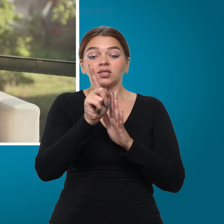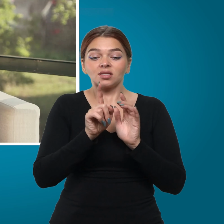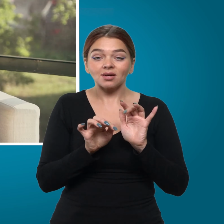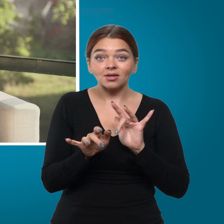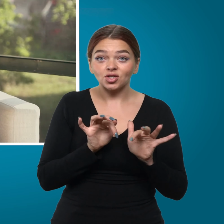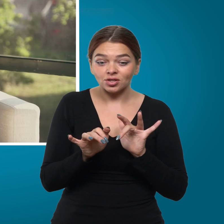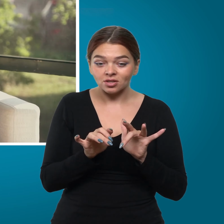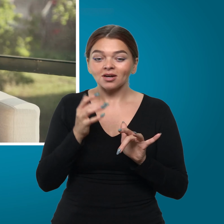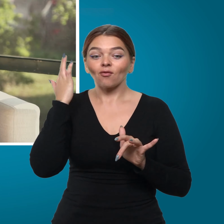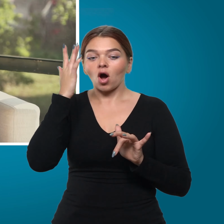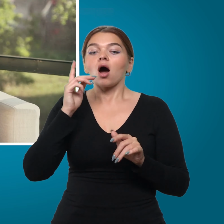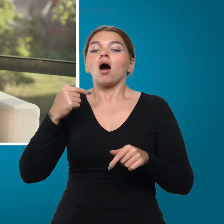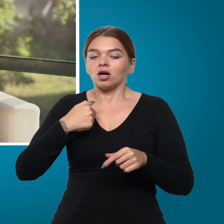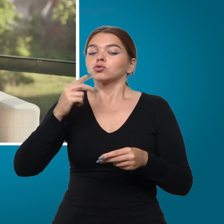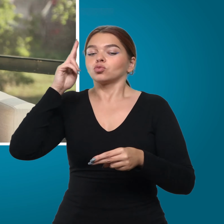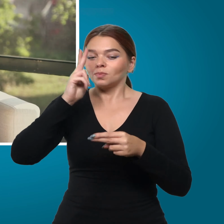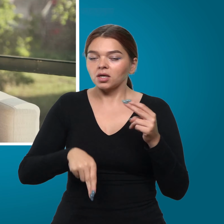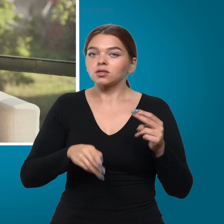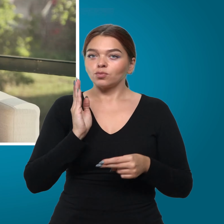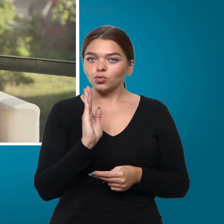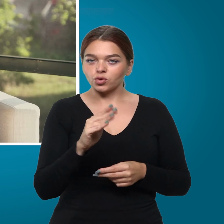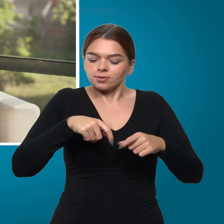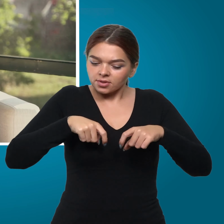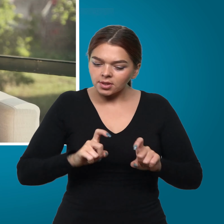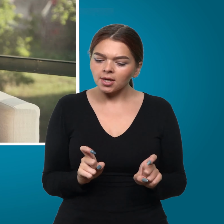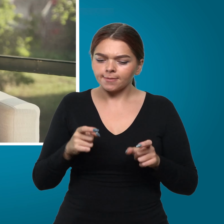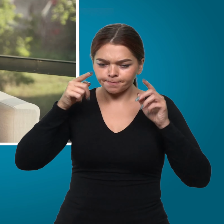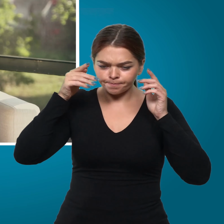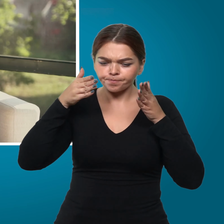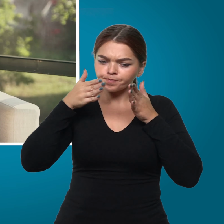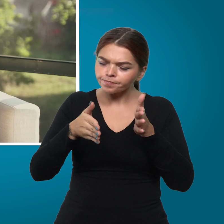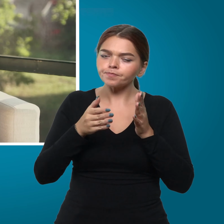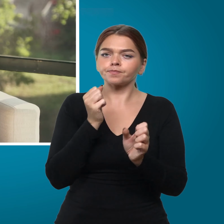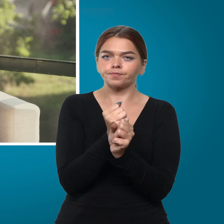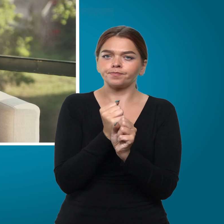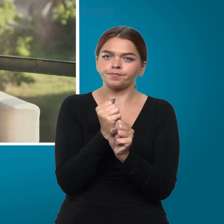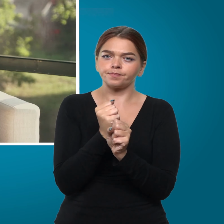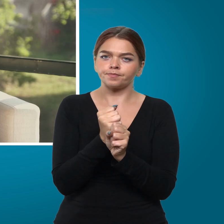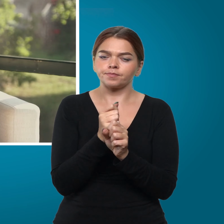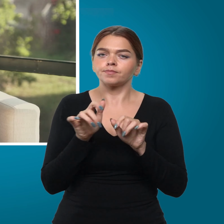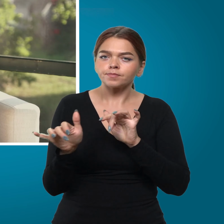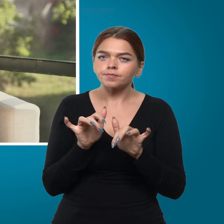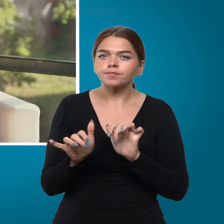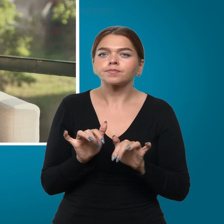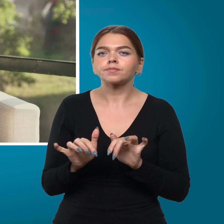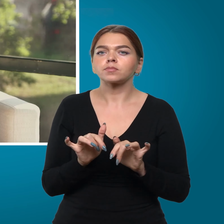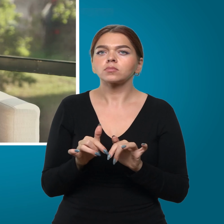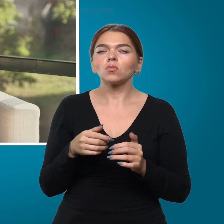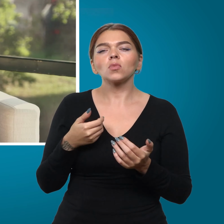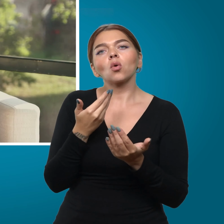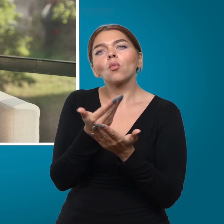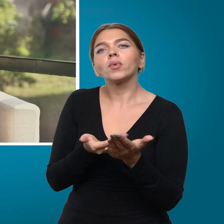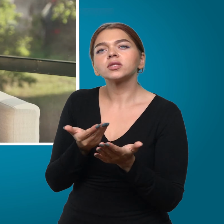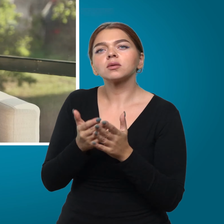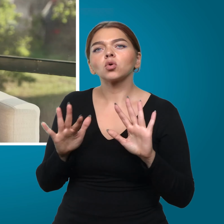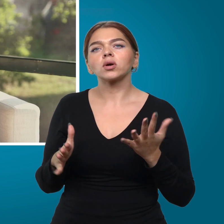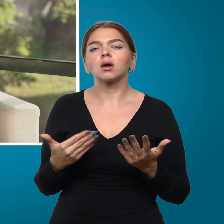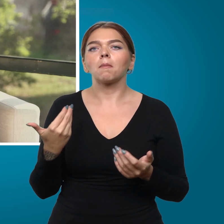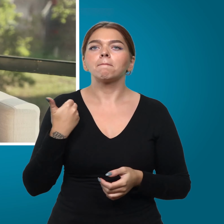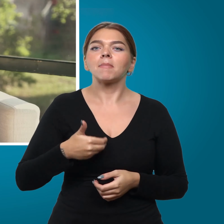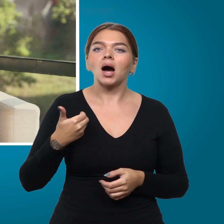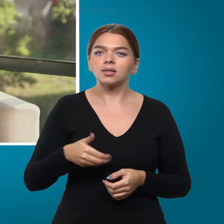kiek reikia atsisakyti dėl to, kiek tu kažkur nenueisi, nesudalyvausi ir panašiai. Bet kai pradedi rašyti, galiausiai atsiranda, tai aš užbaigsiu, aš